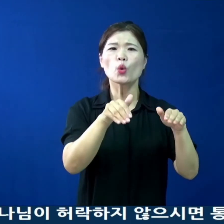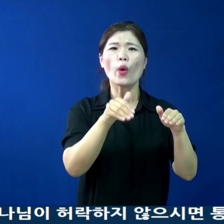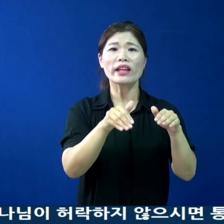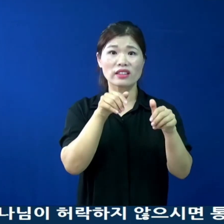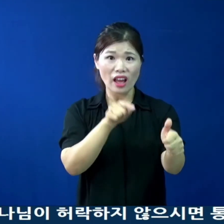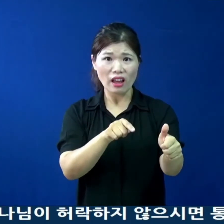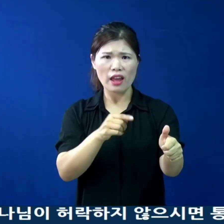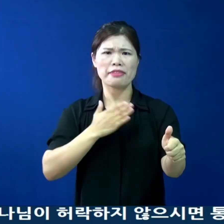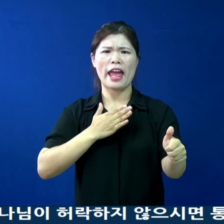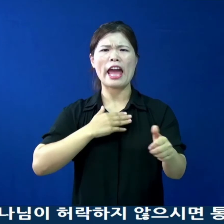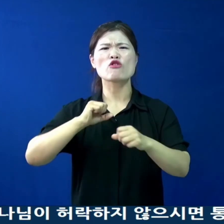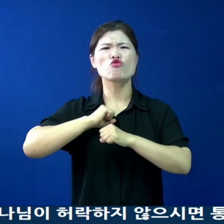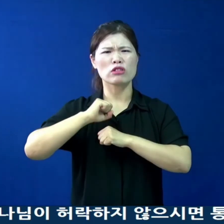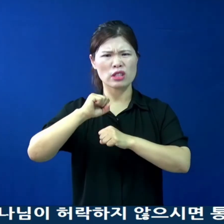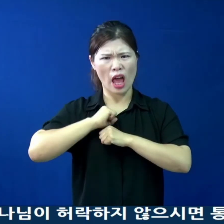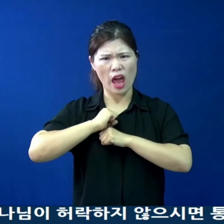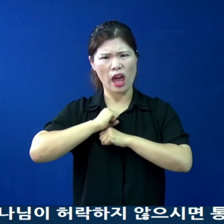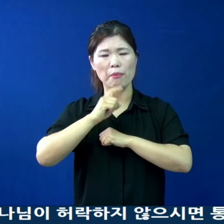하나님이십니다.